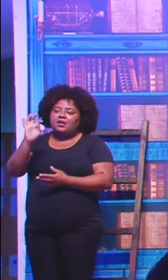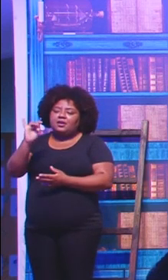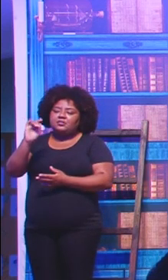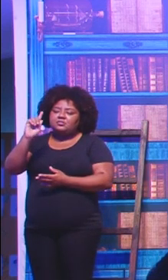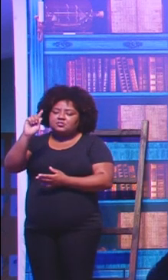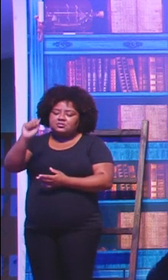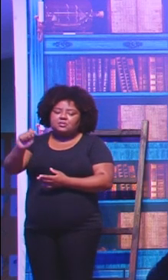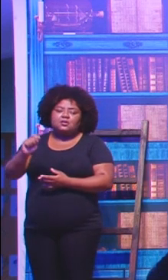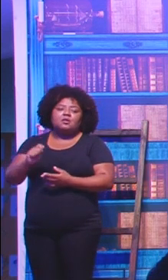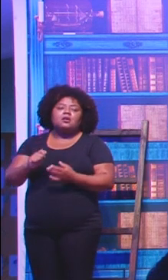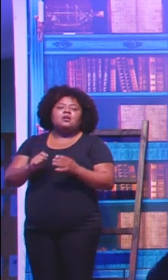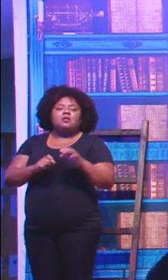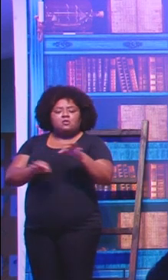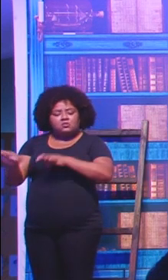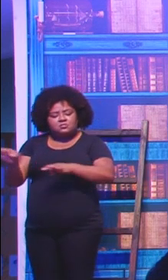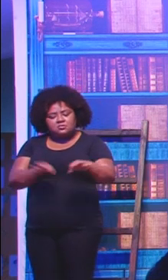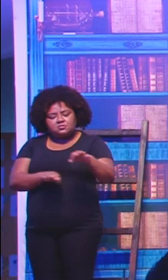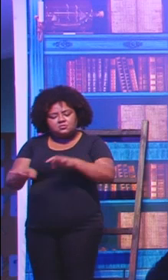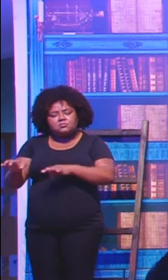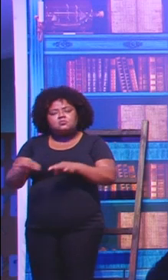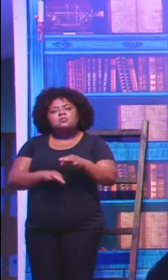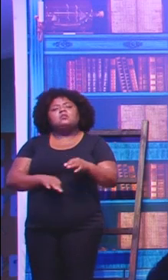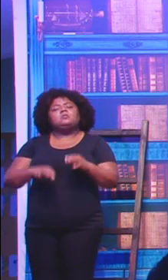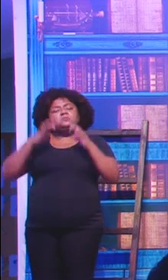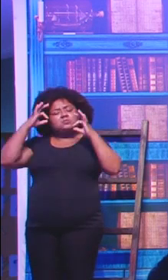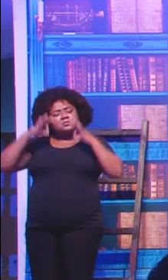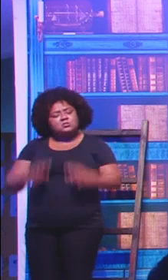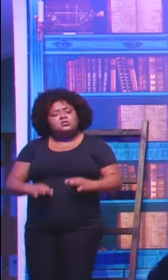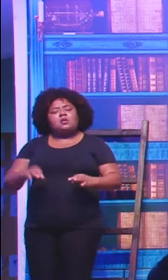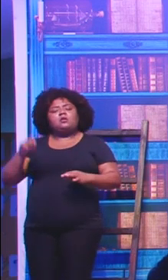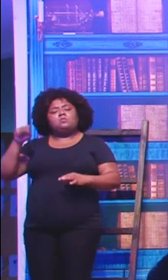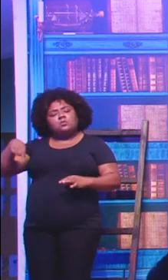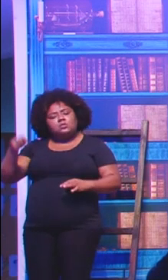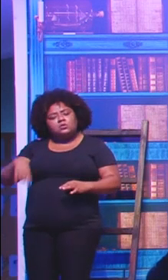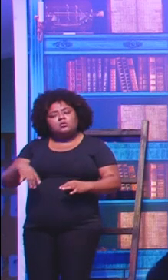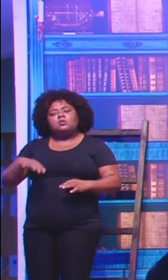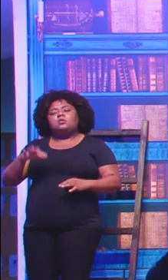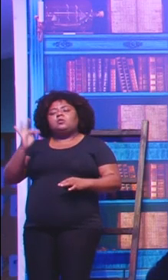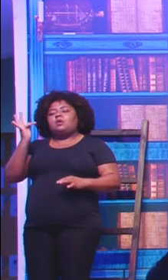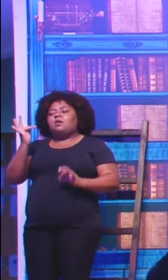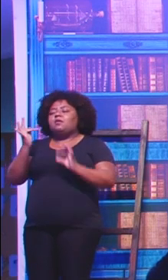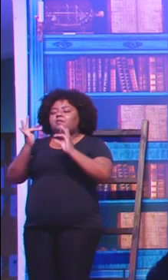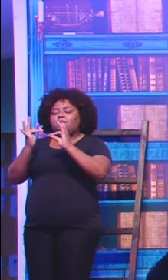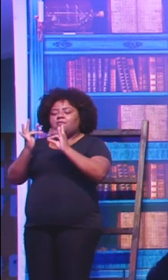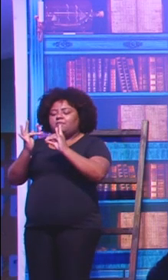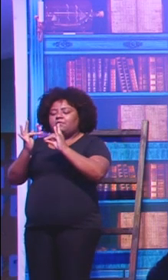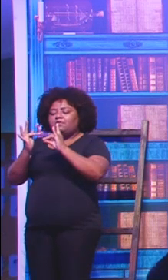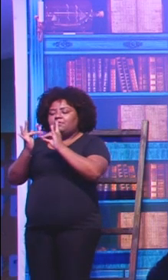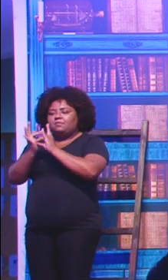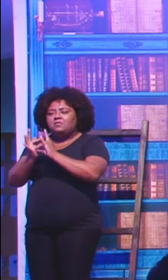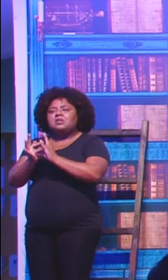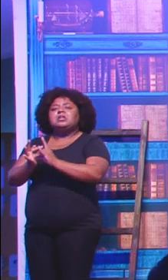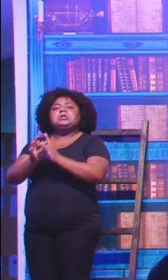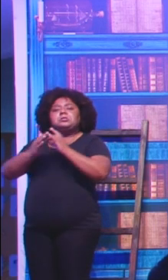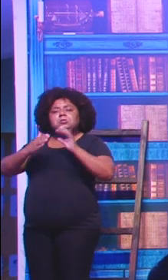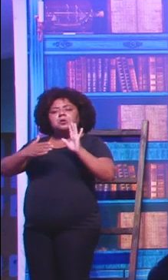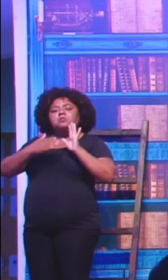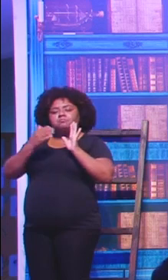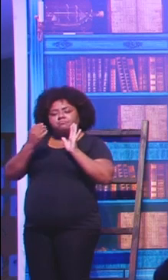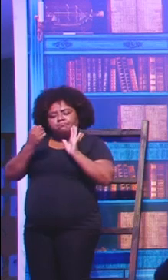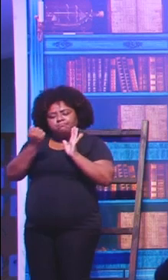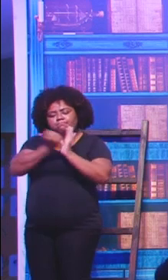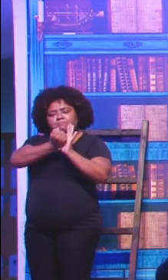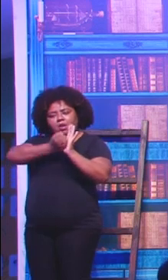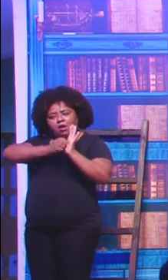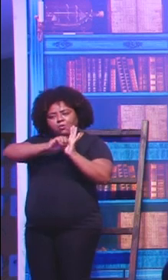tenho certeza que essa Flica vai deixar uma marca grande, como as outras deixaram, né? E estamos aí, né?